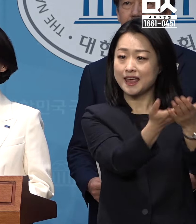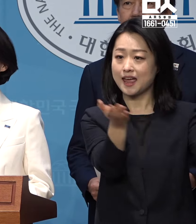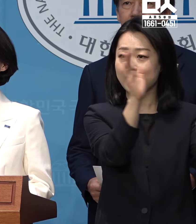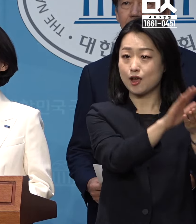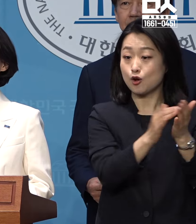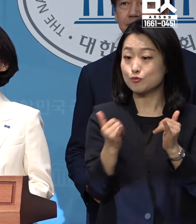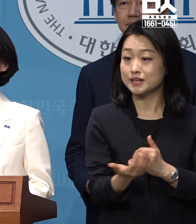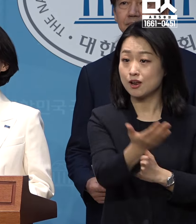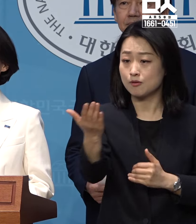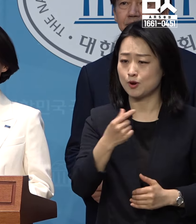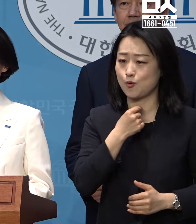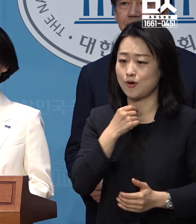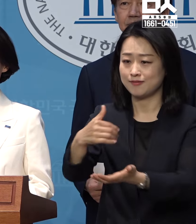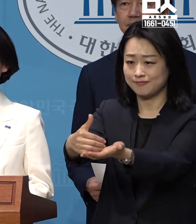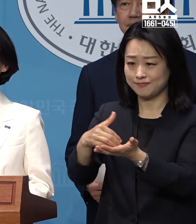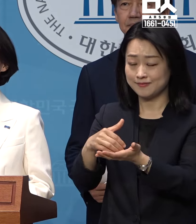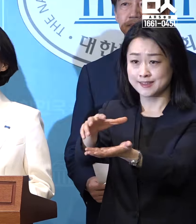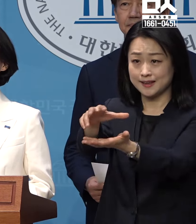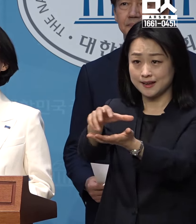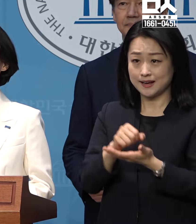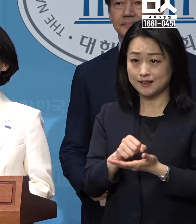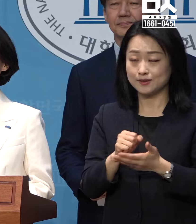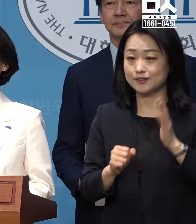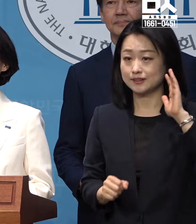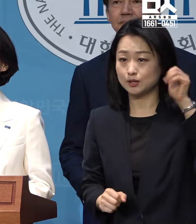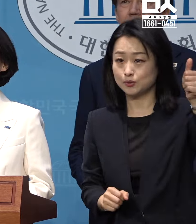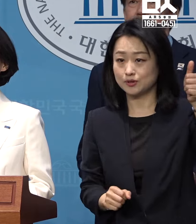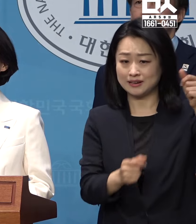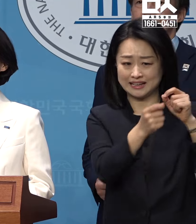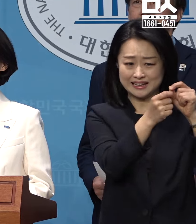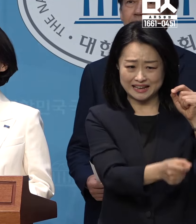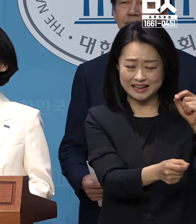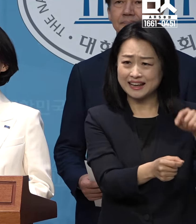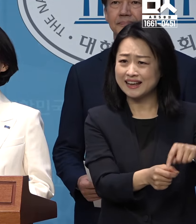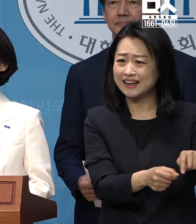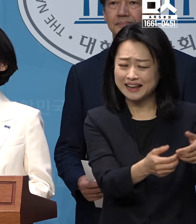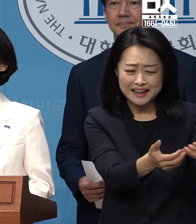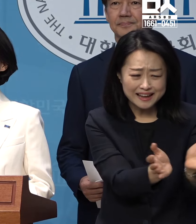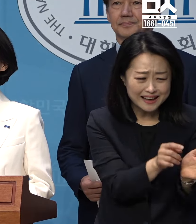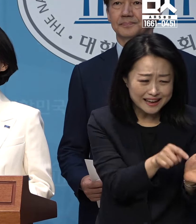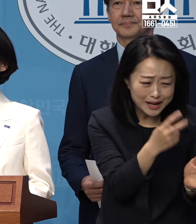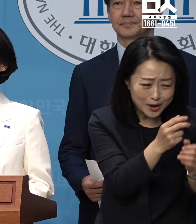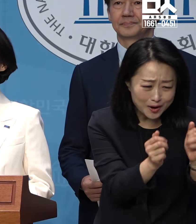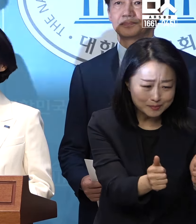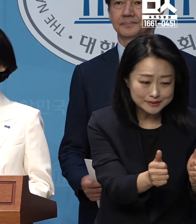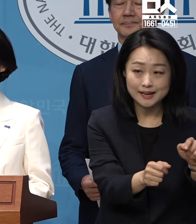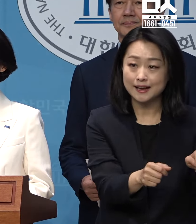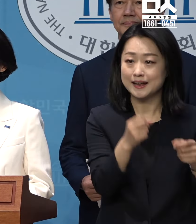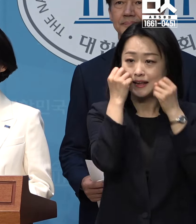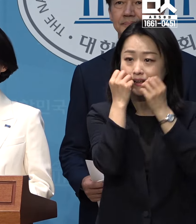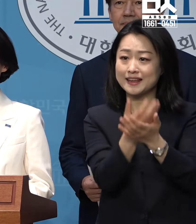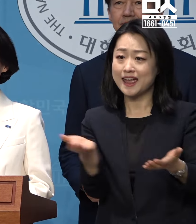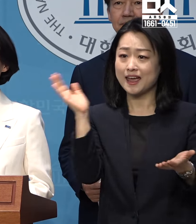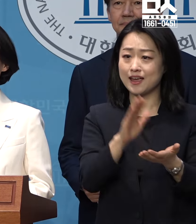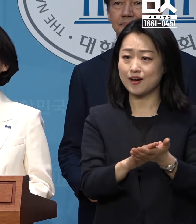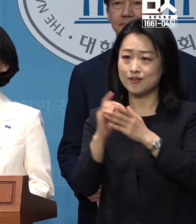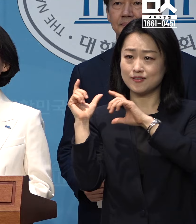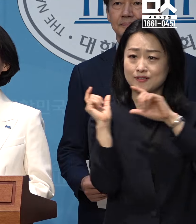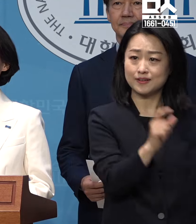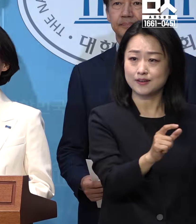국민 여러분의 열망을 받들어 용산의 위성 정당으로 전락한 지금의 검찰을 개혁하겠습니다.